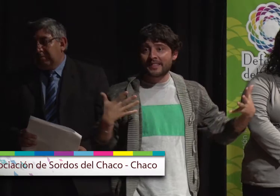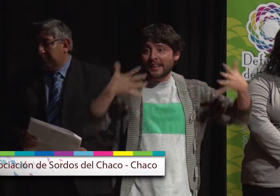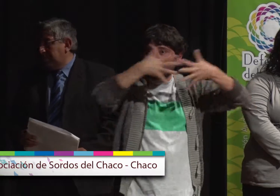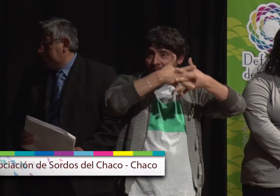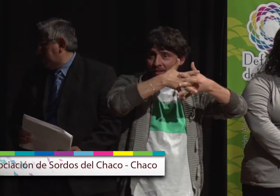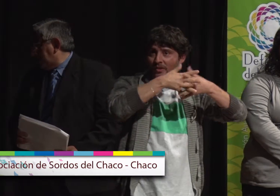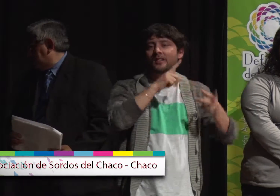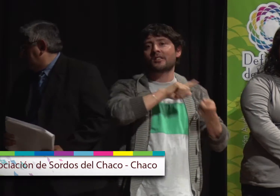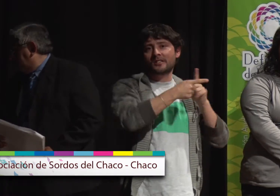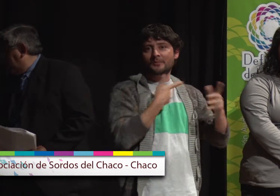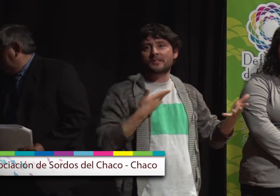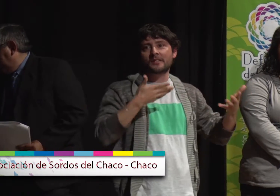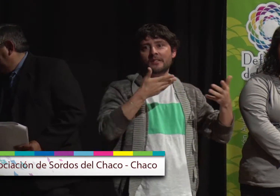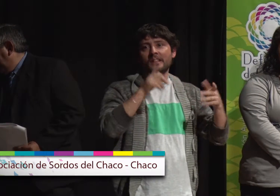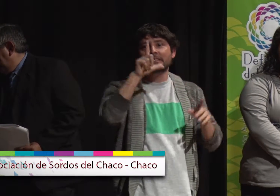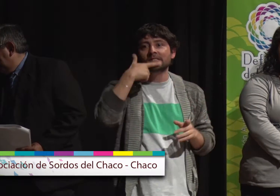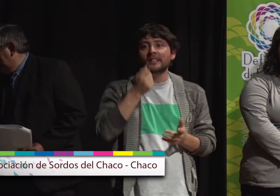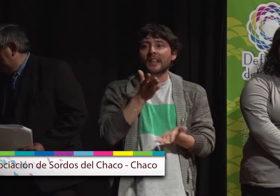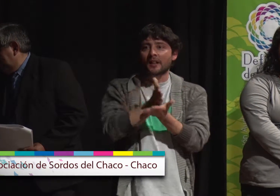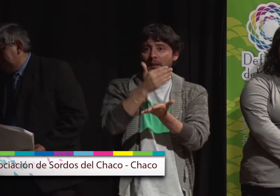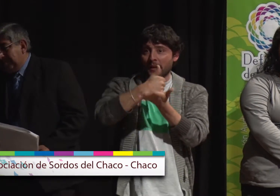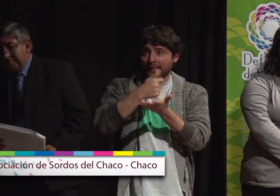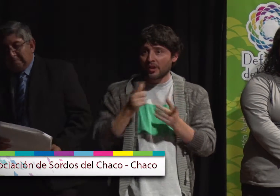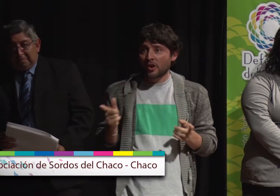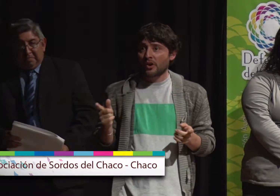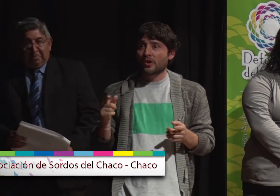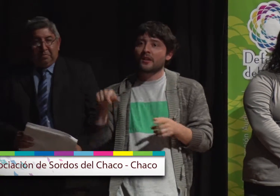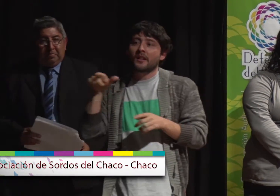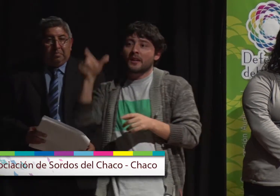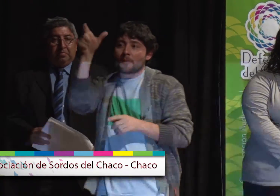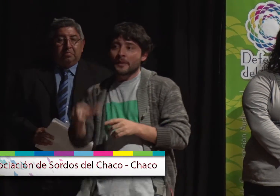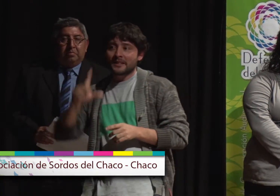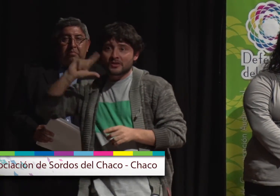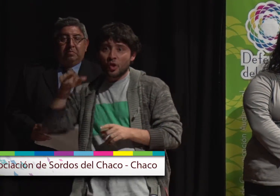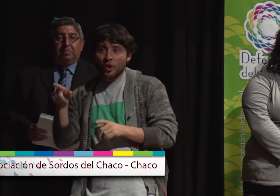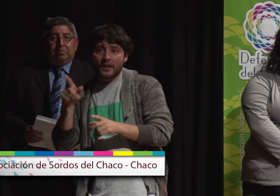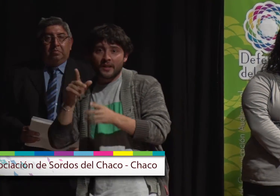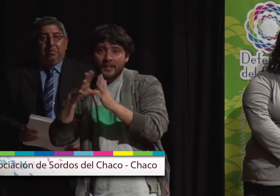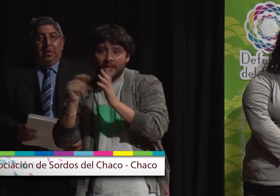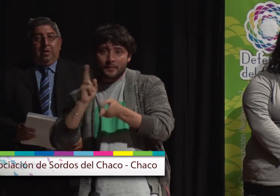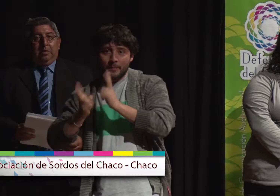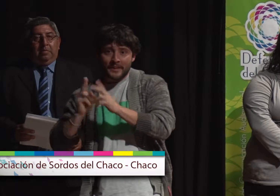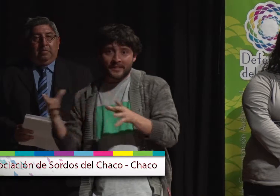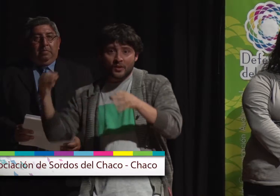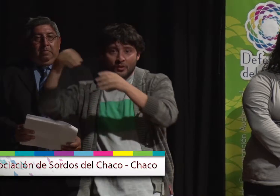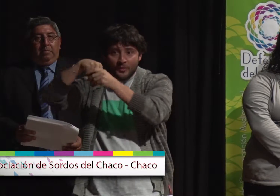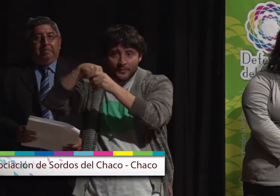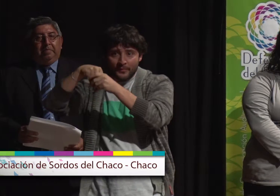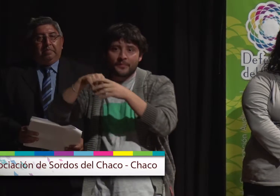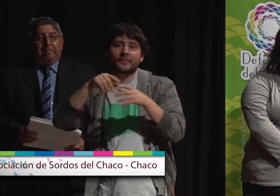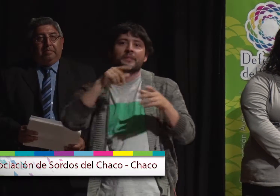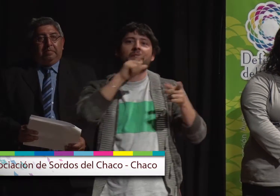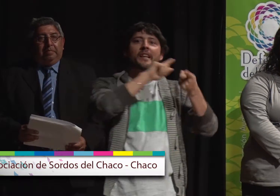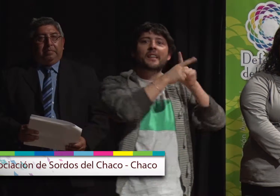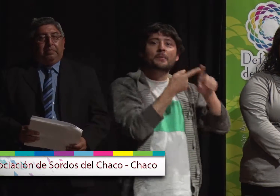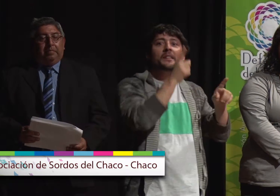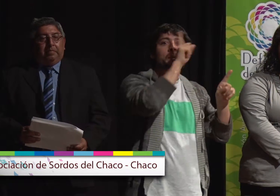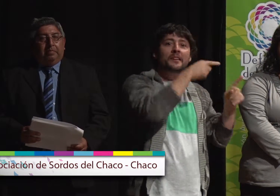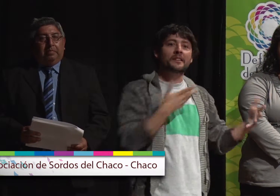estamos integrados, trabajamos en conjunto. En el Departamento de Lengua de Señas hay personas sordas, referentes